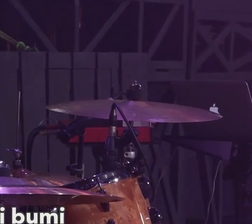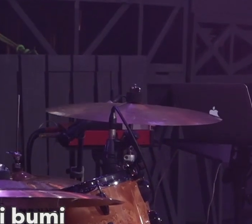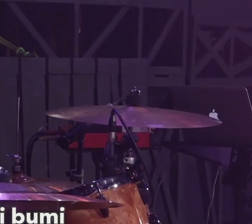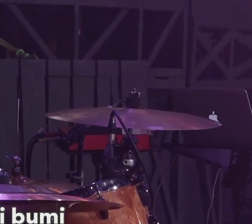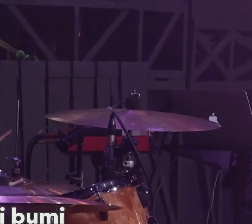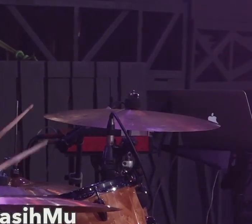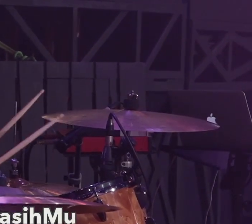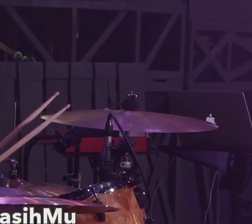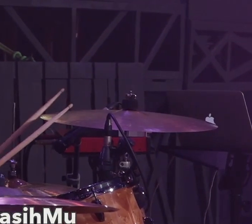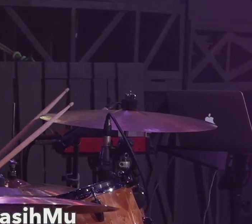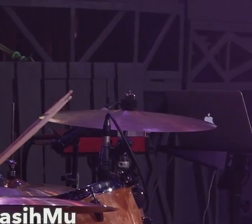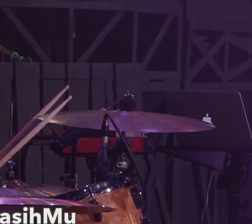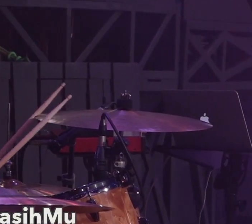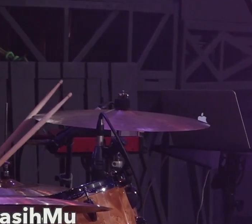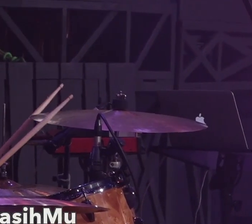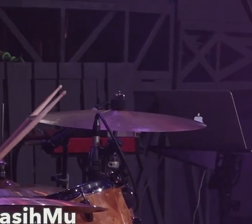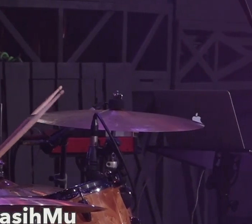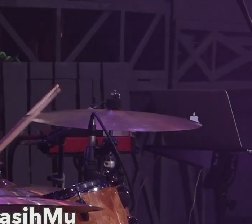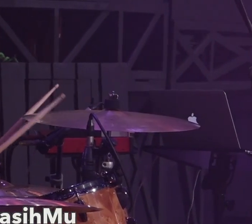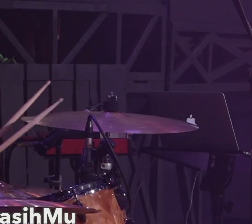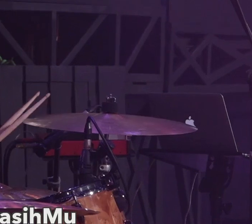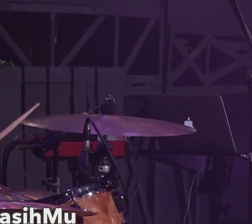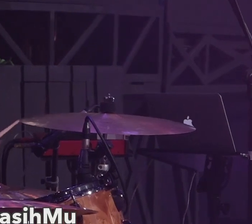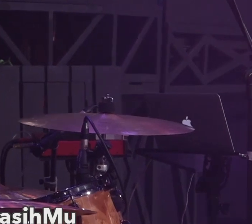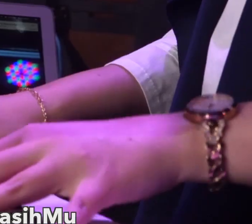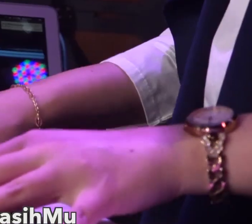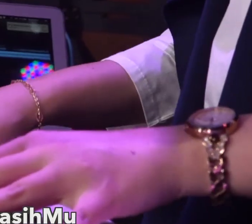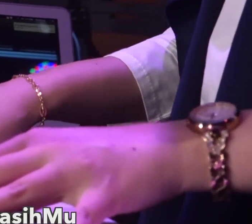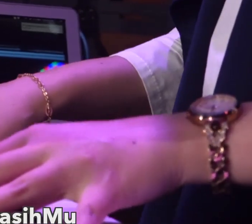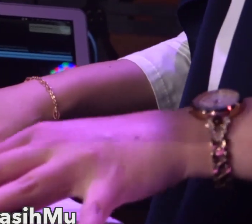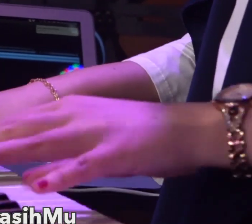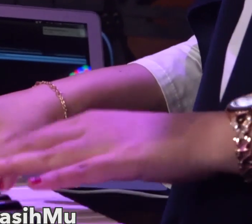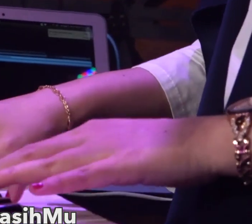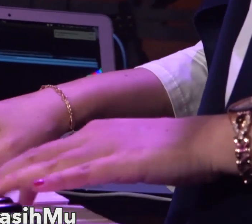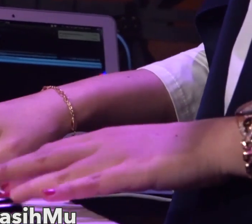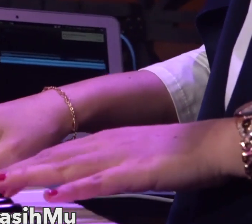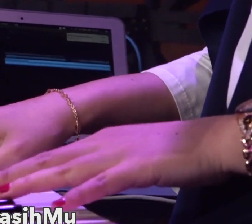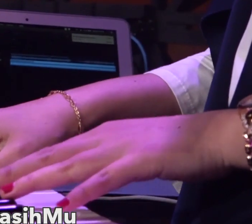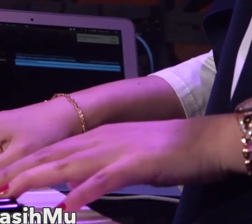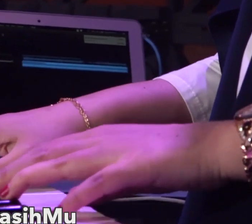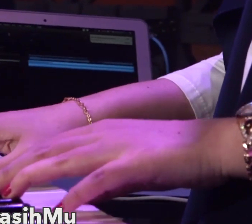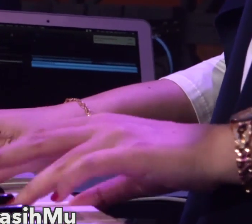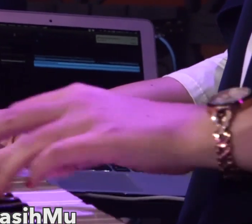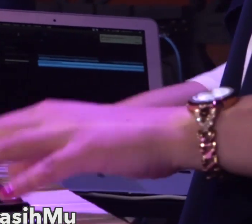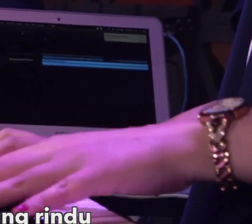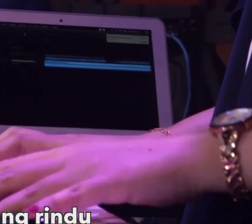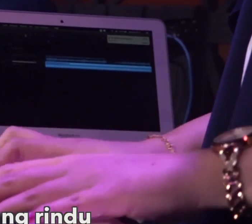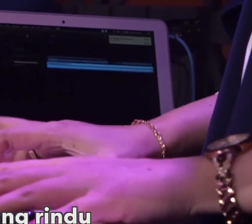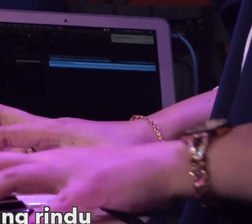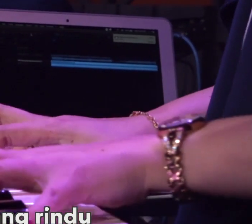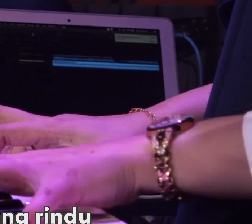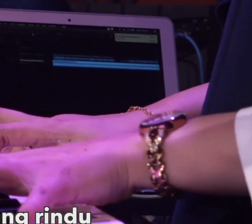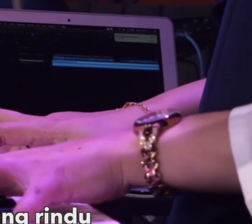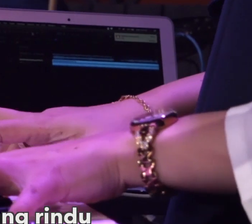dari bumi, begitu besarnya